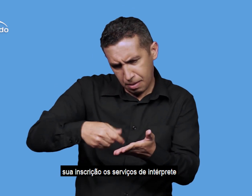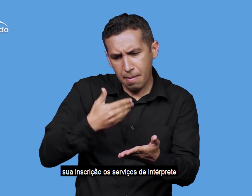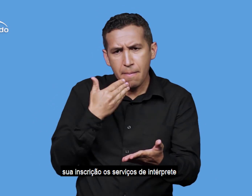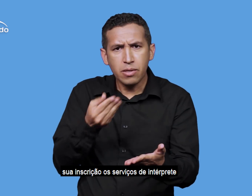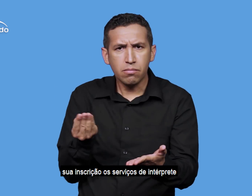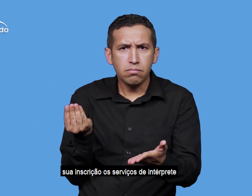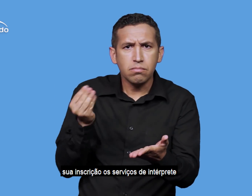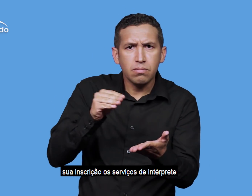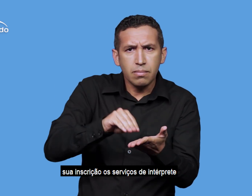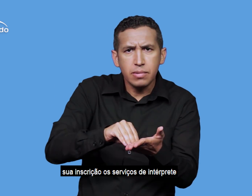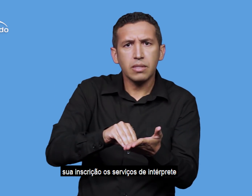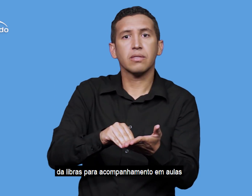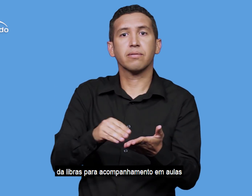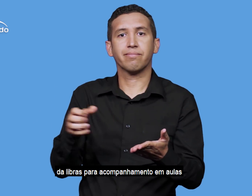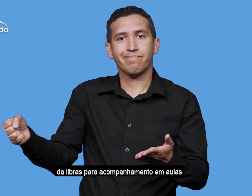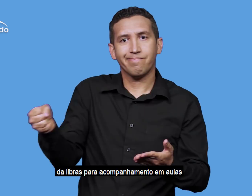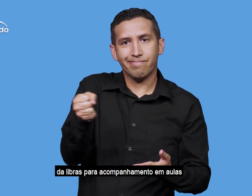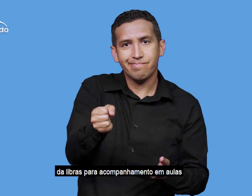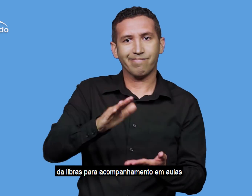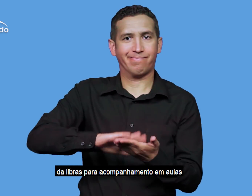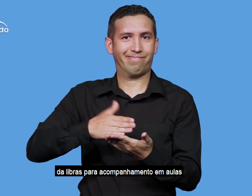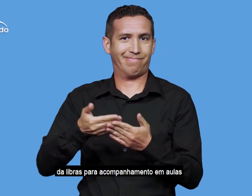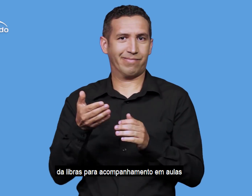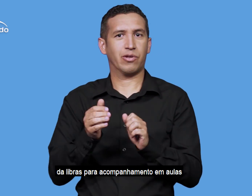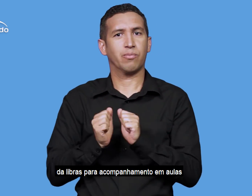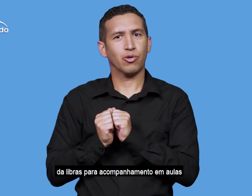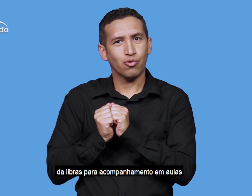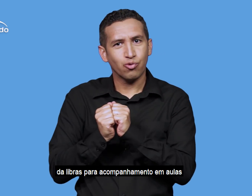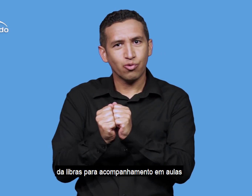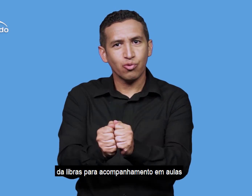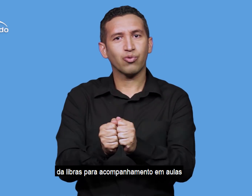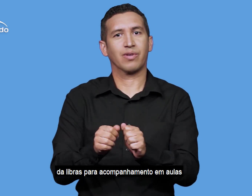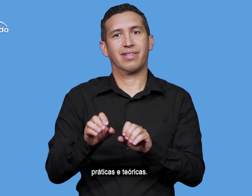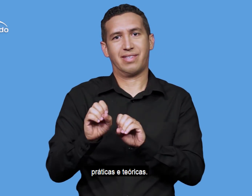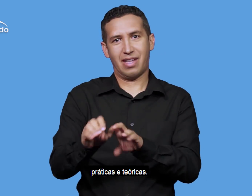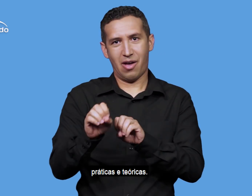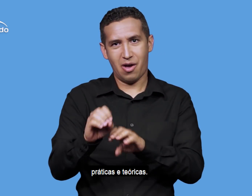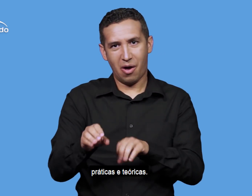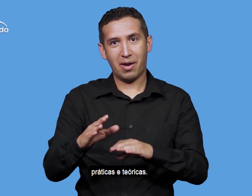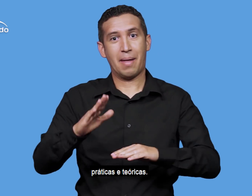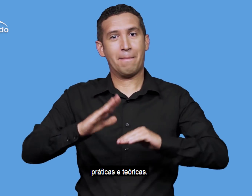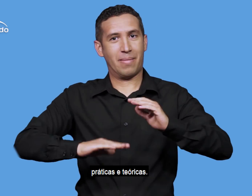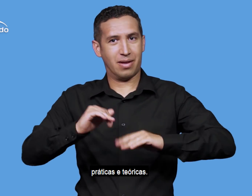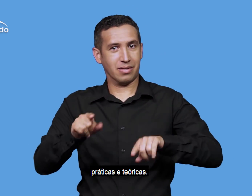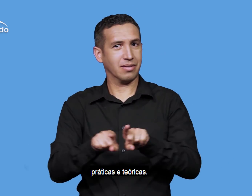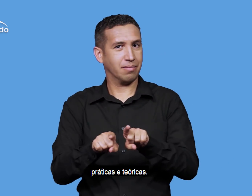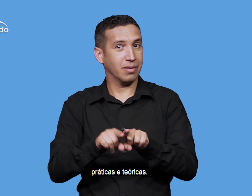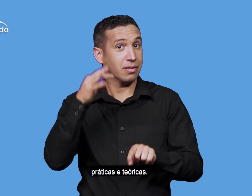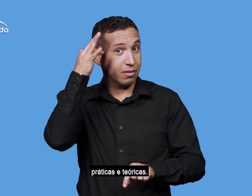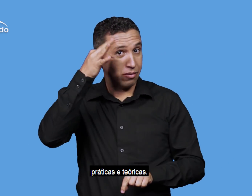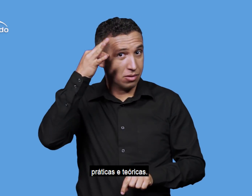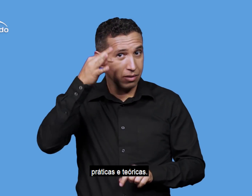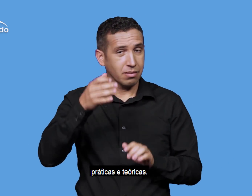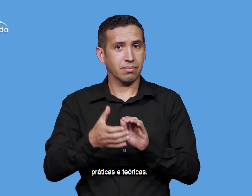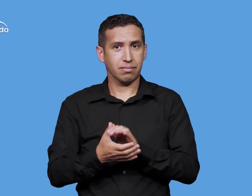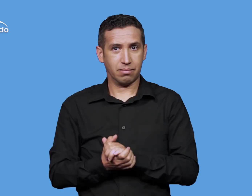serviços de intérprete da libras para acompanhamento em aulas práticas e teóricas artigo